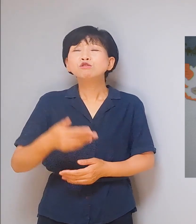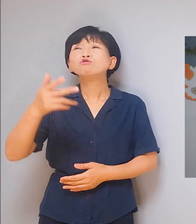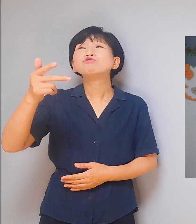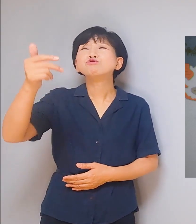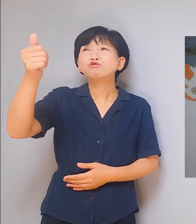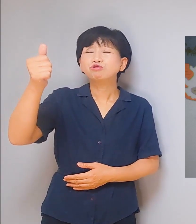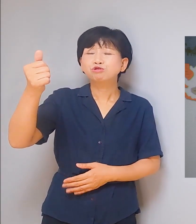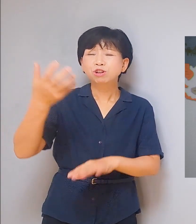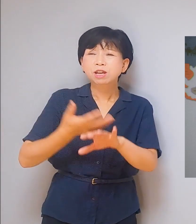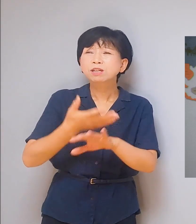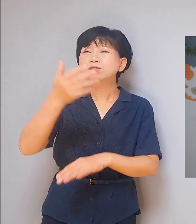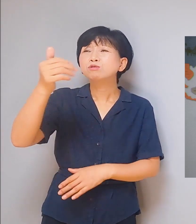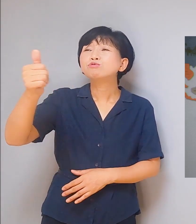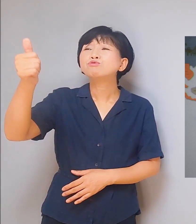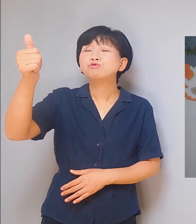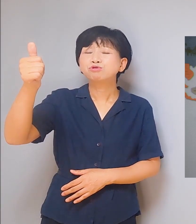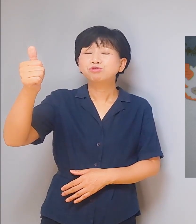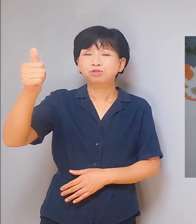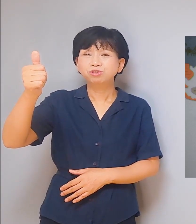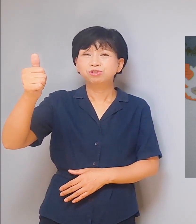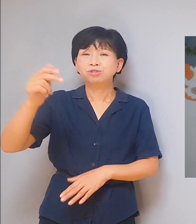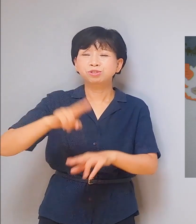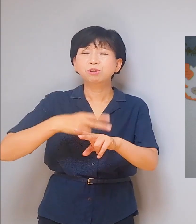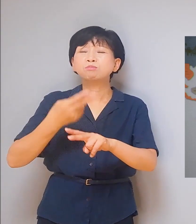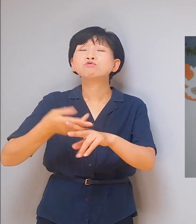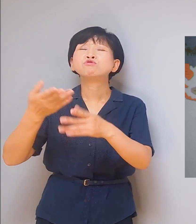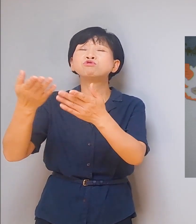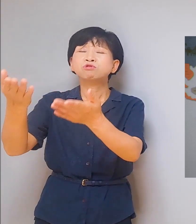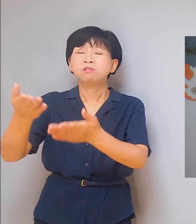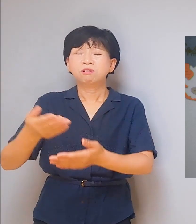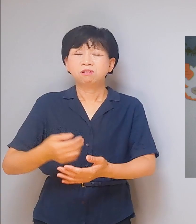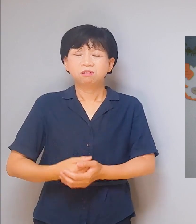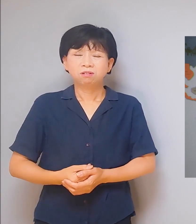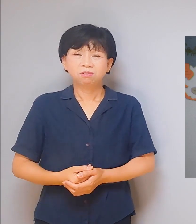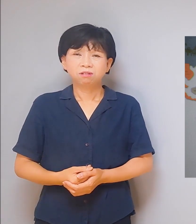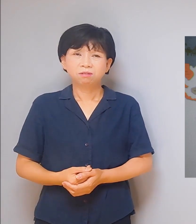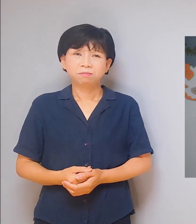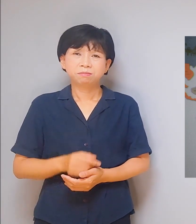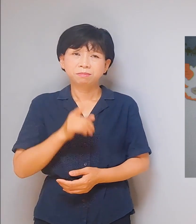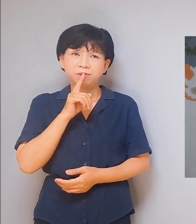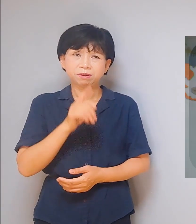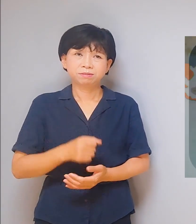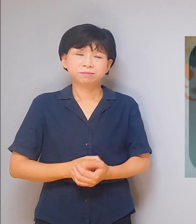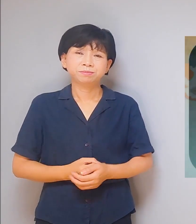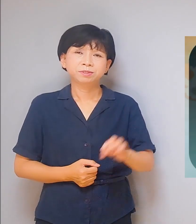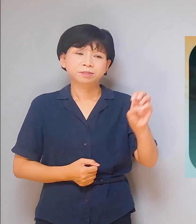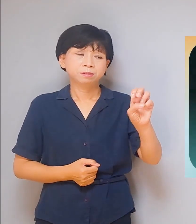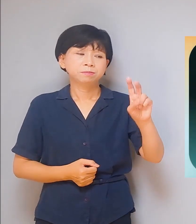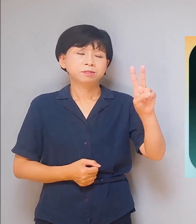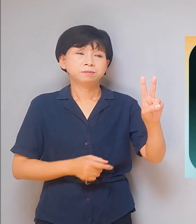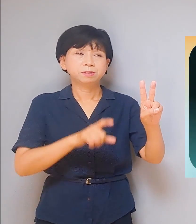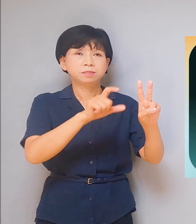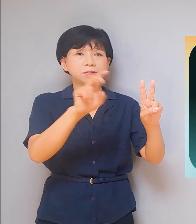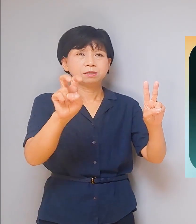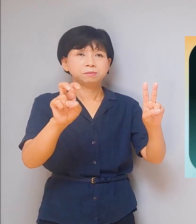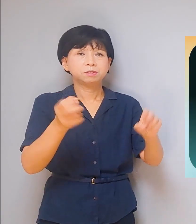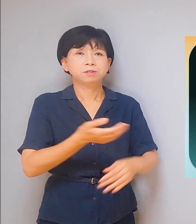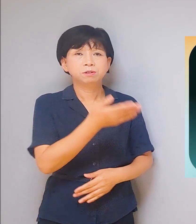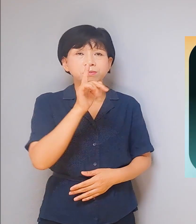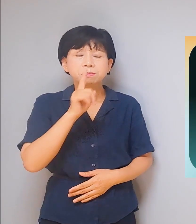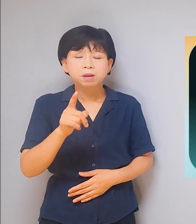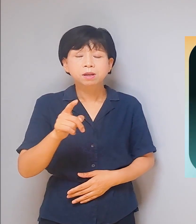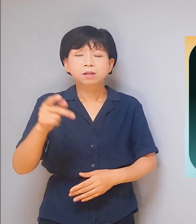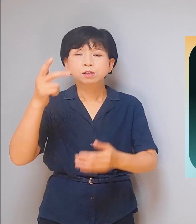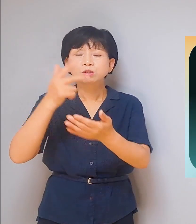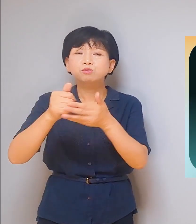에서에게 주는 선물이다. 다 줘라. 이렇게 똑같이 말을 해놓습니다. 20절 한번 볼까요? 또 너희는 말하기를